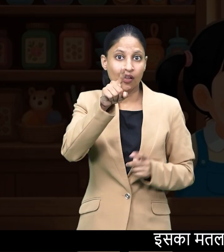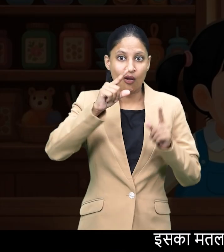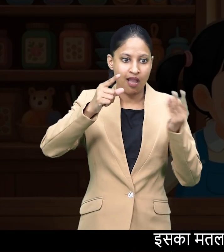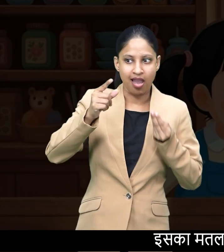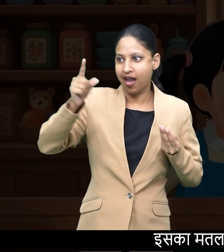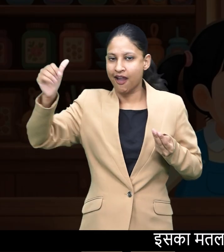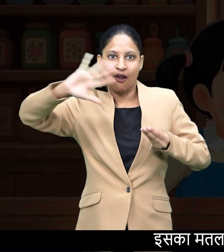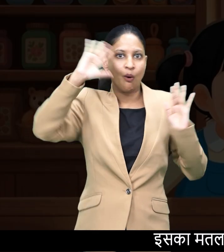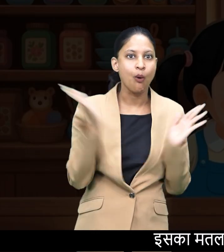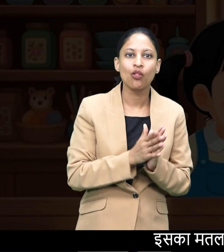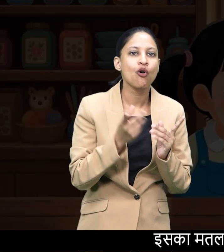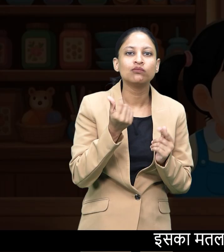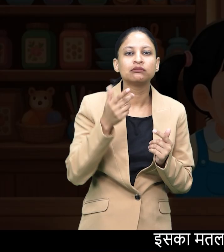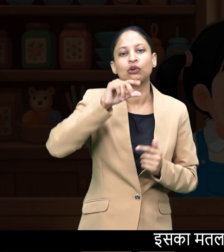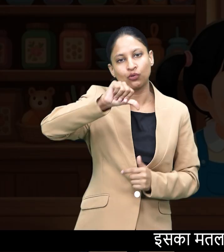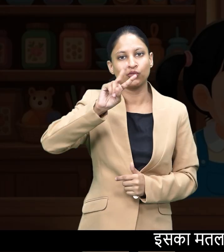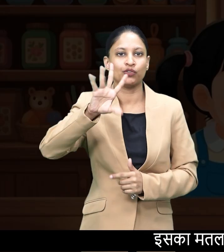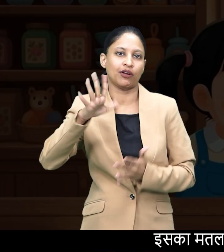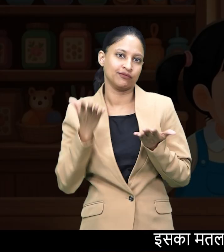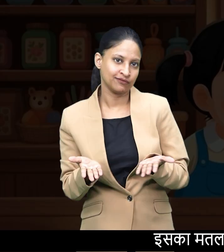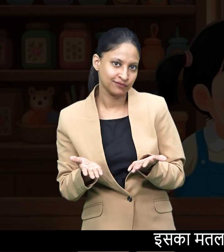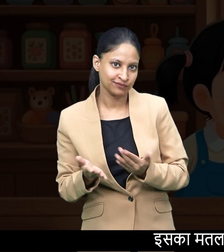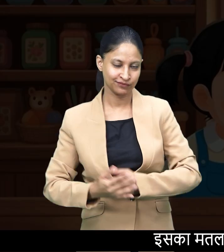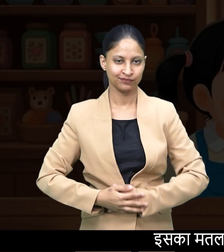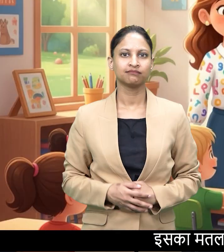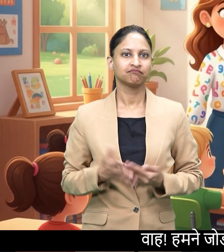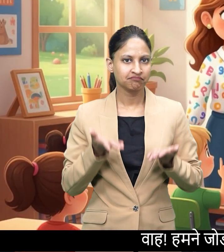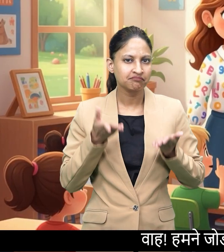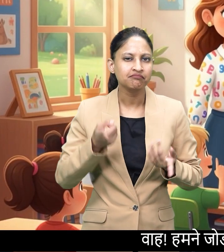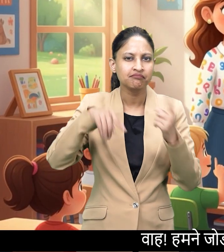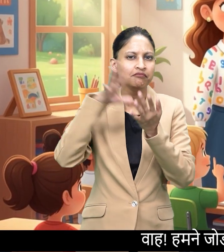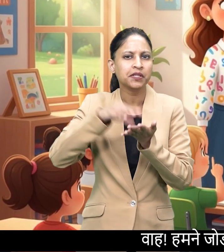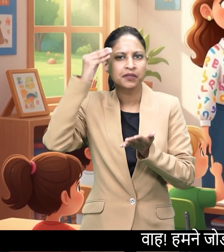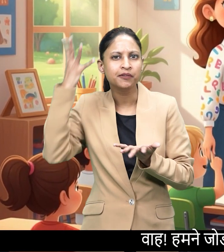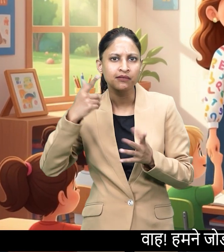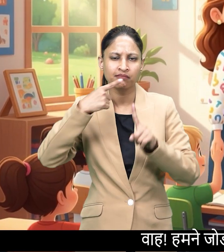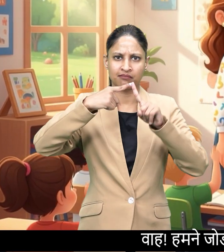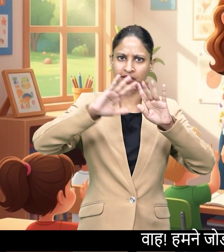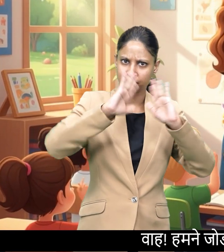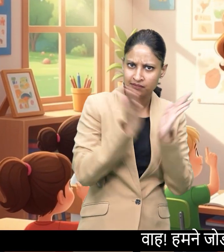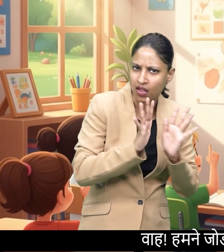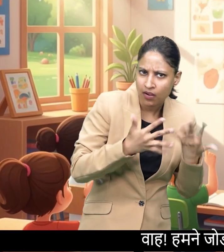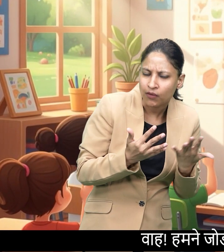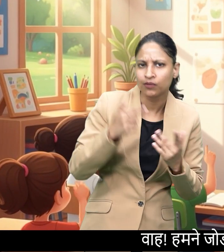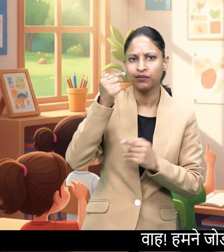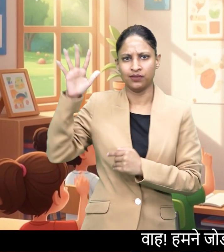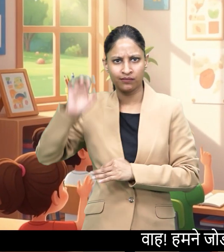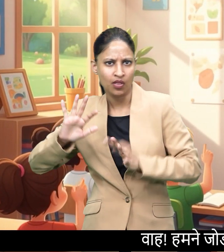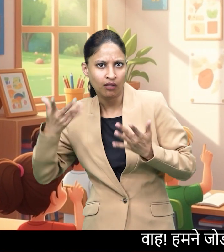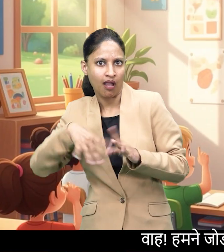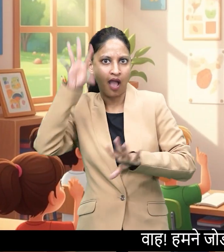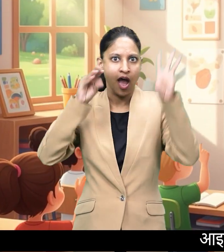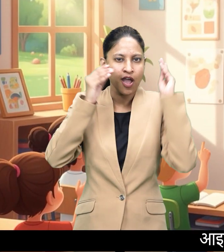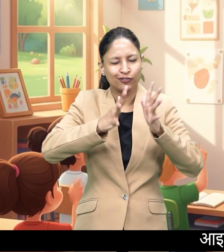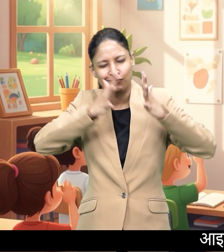इसका मतलब है कि अब आपके पास कुल 925 है। वाह, हमने जोड़ और घटाव के बारे में बहुत कुछ सीखा